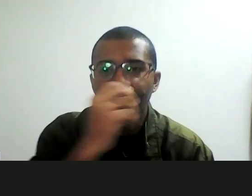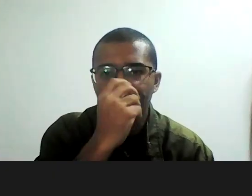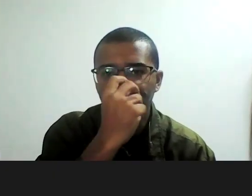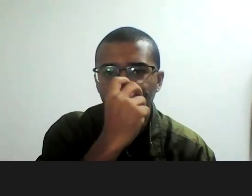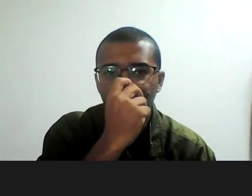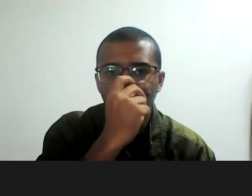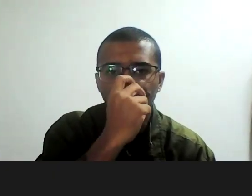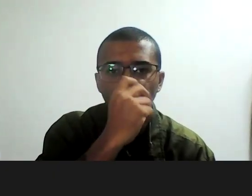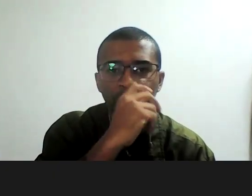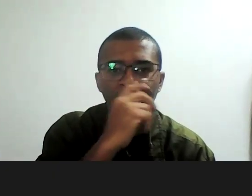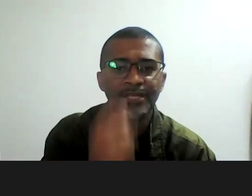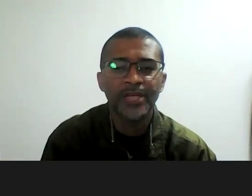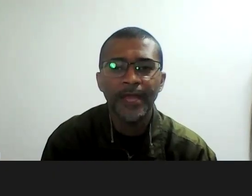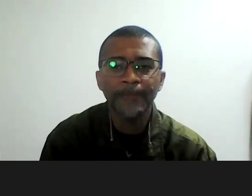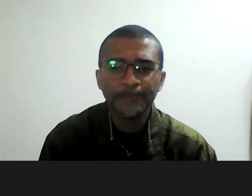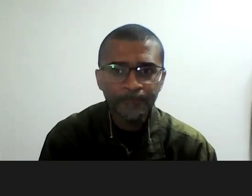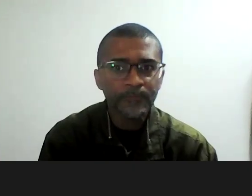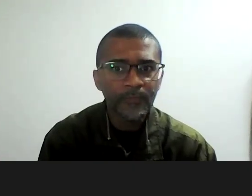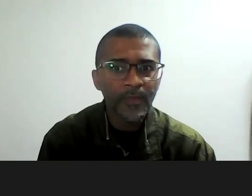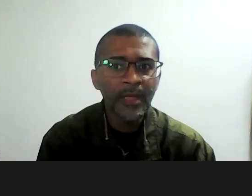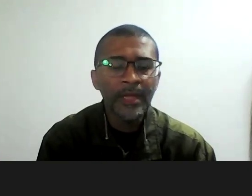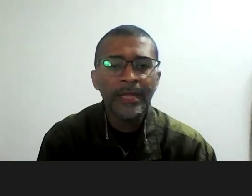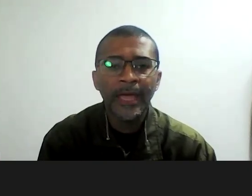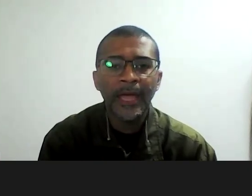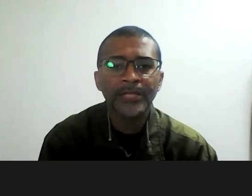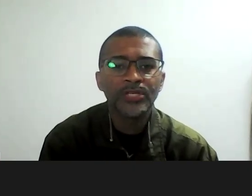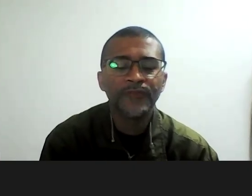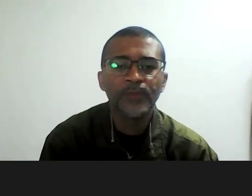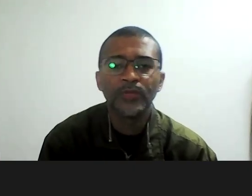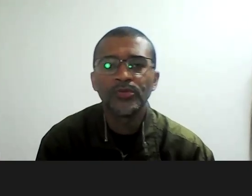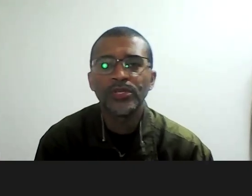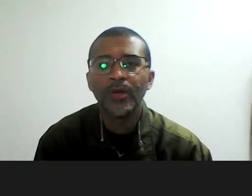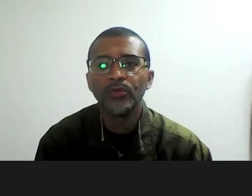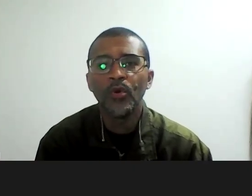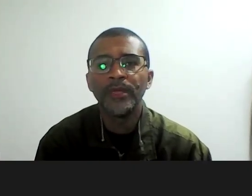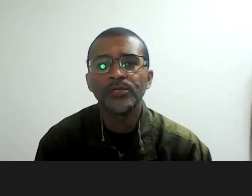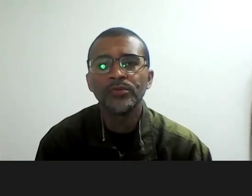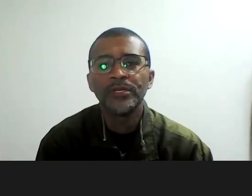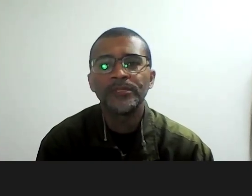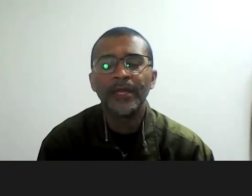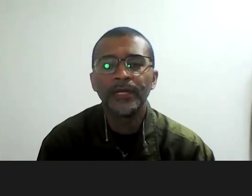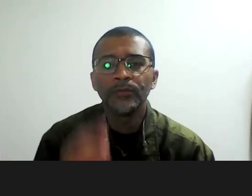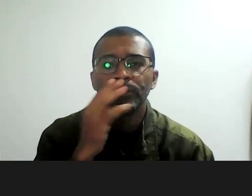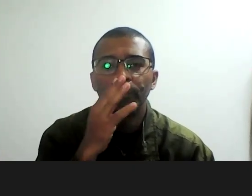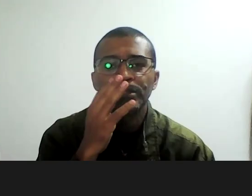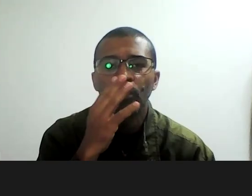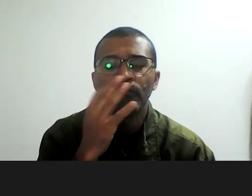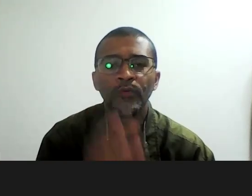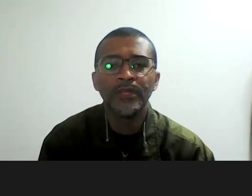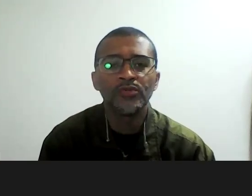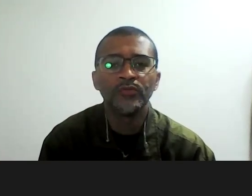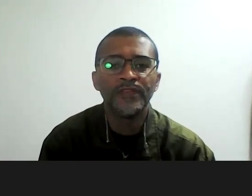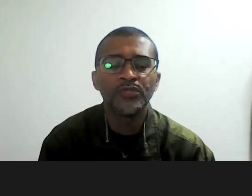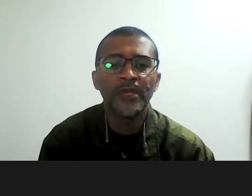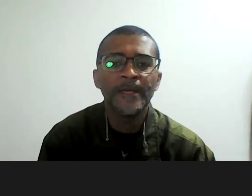vai trabalhar aí, você já está nesse grupo de elite aí, né? A gente fez uma introdução aqui no começo, explicando, depois você ouve